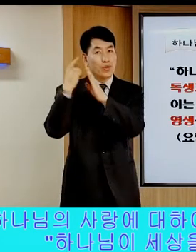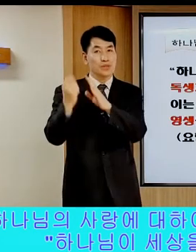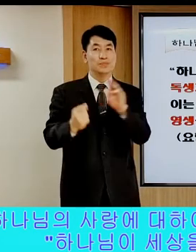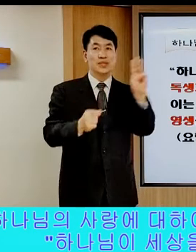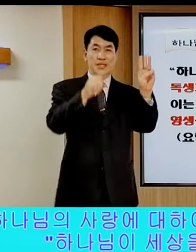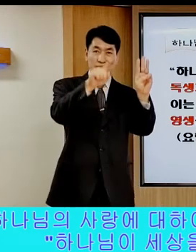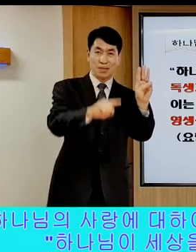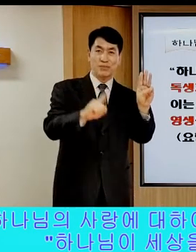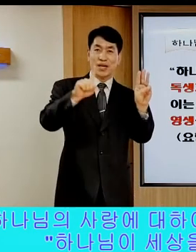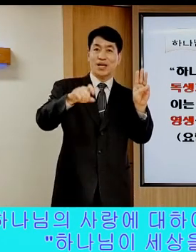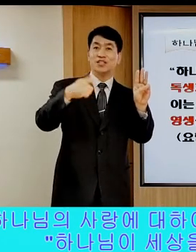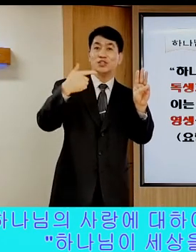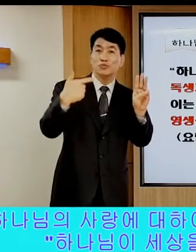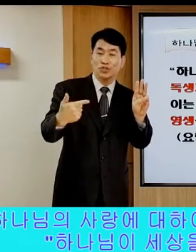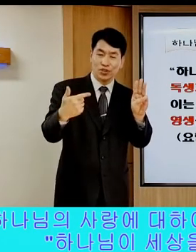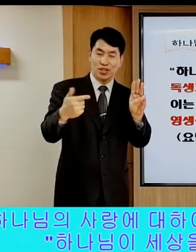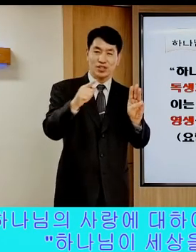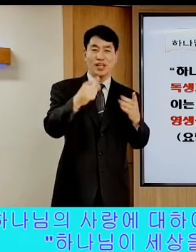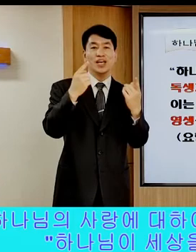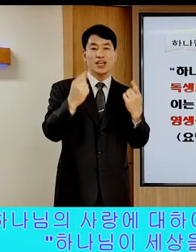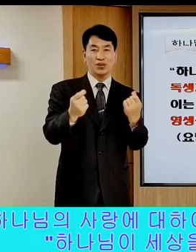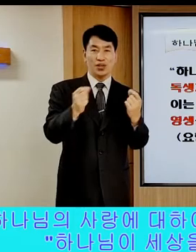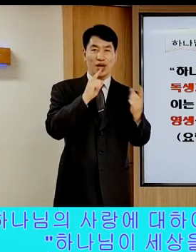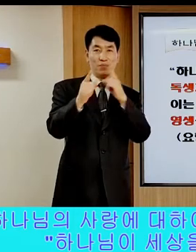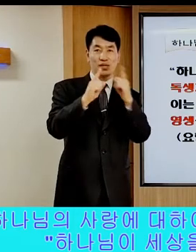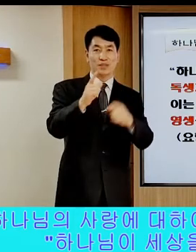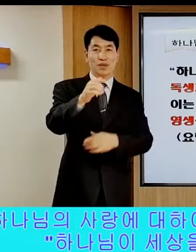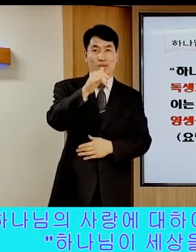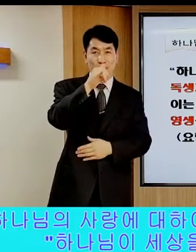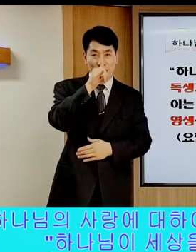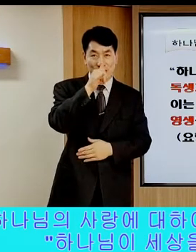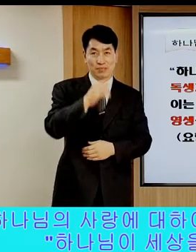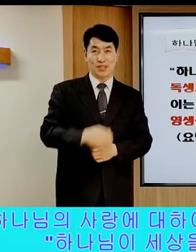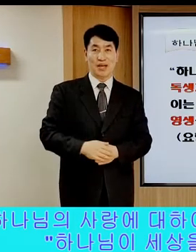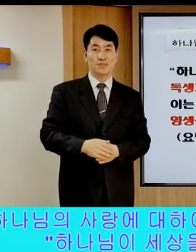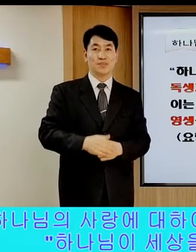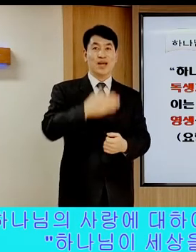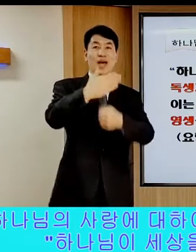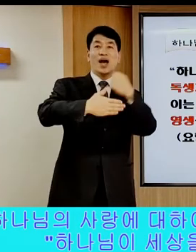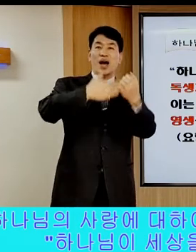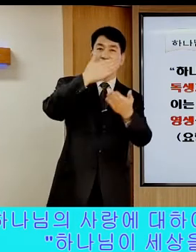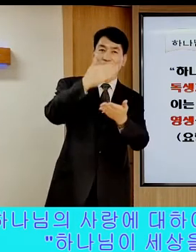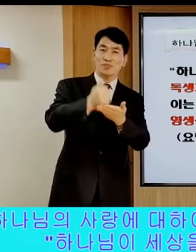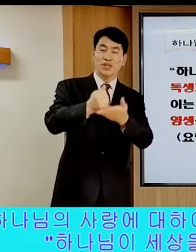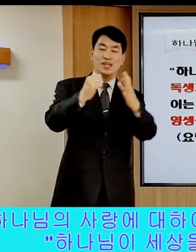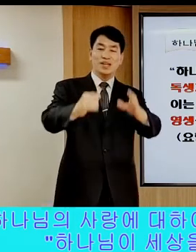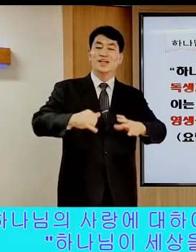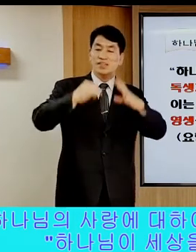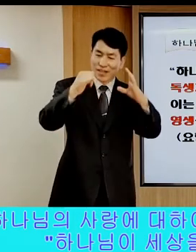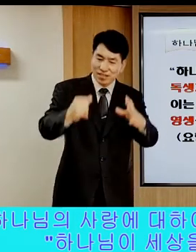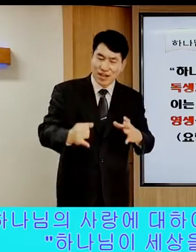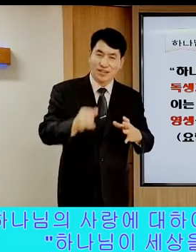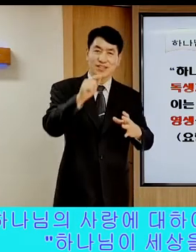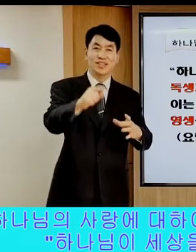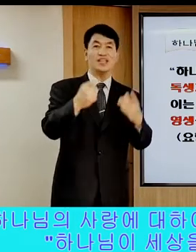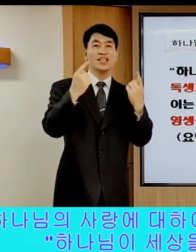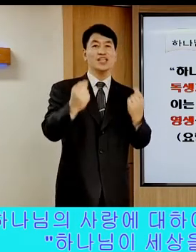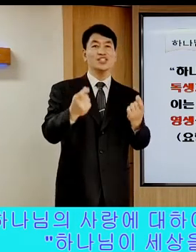요한복음 3장 16절에는 이렇게 말씀하고 있습니다. 하나님이 세상을